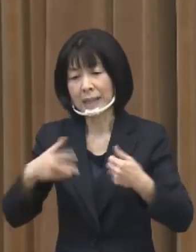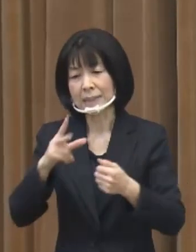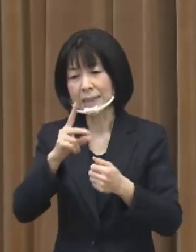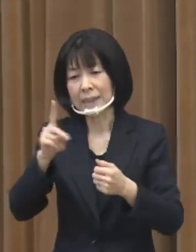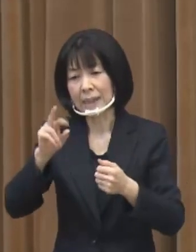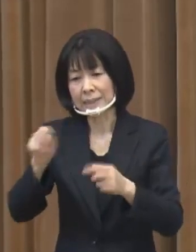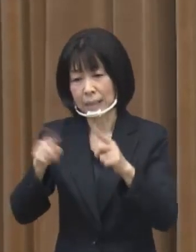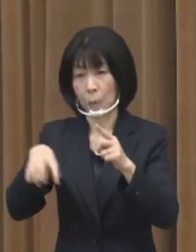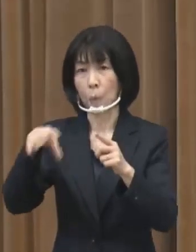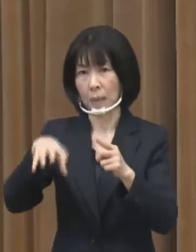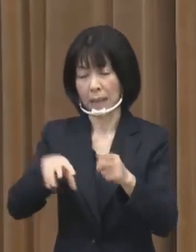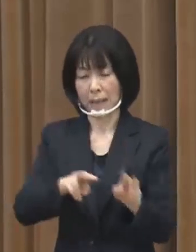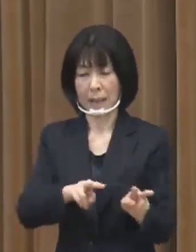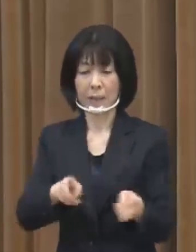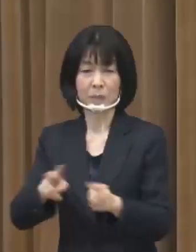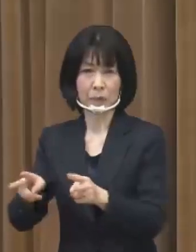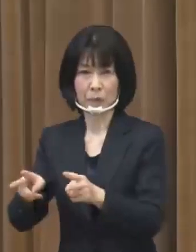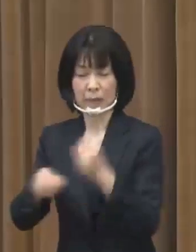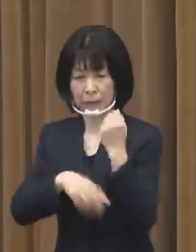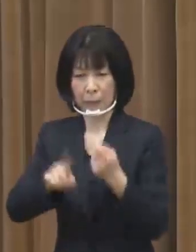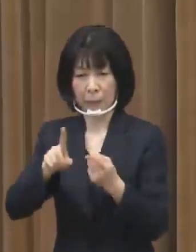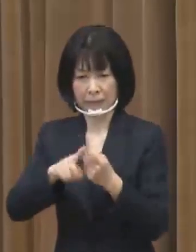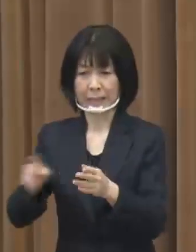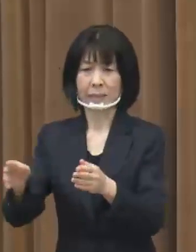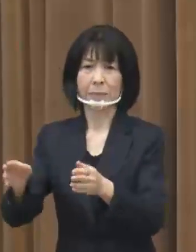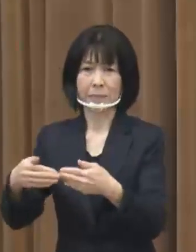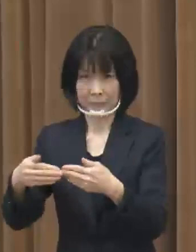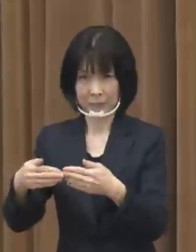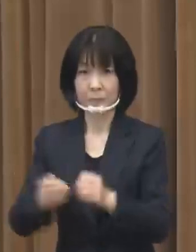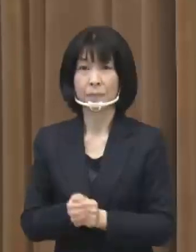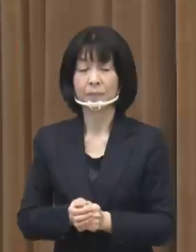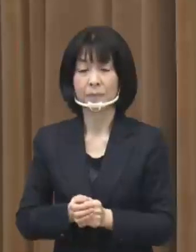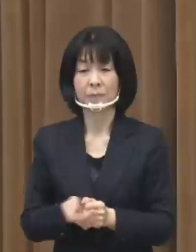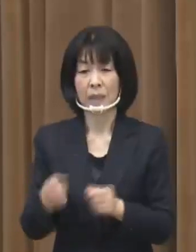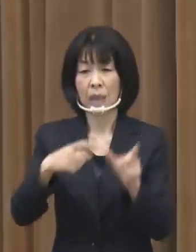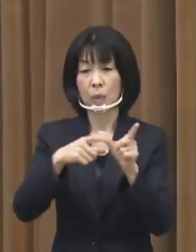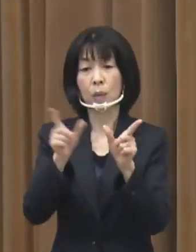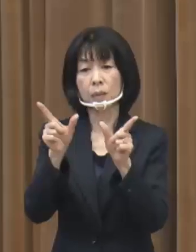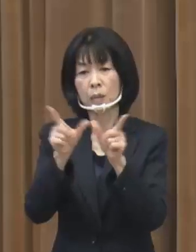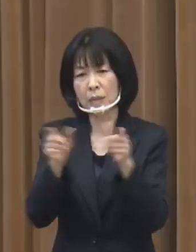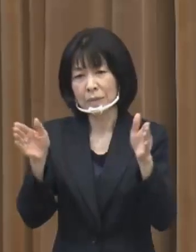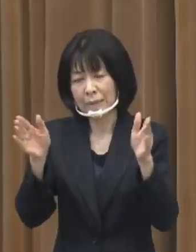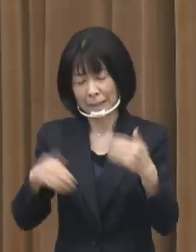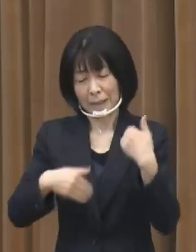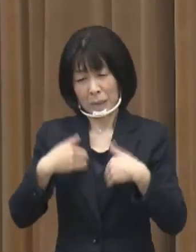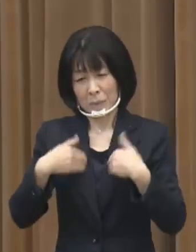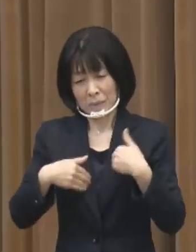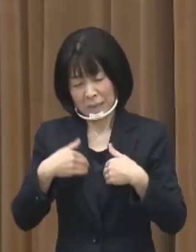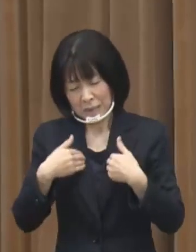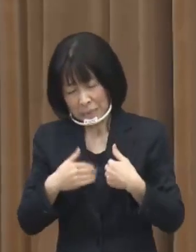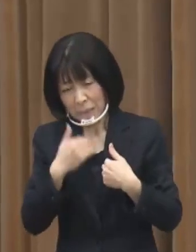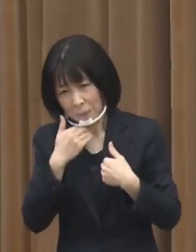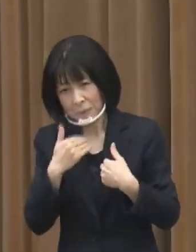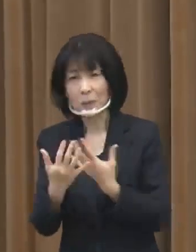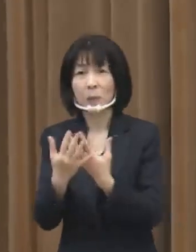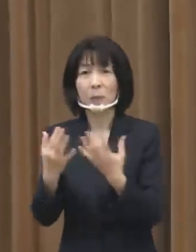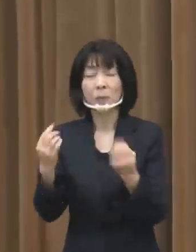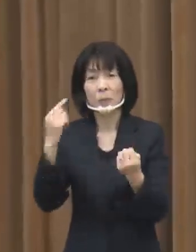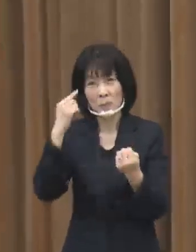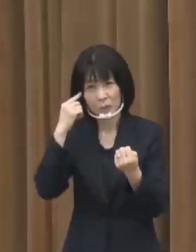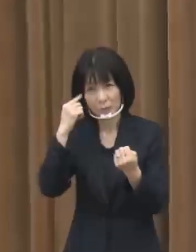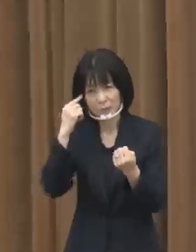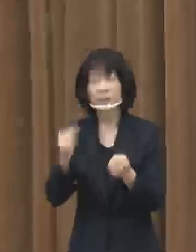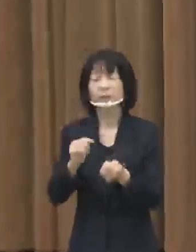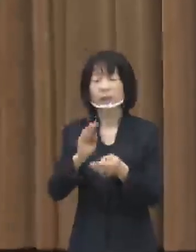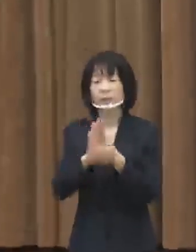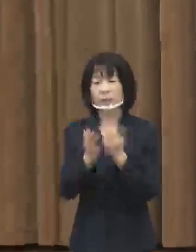のバーベキューは原則休止といたします。ゴールデンウィークを楽しみにしている方も多いとは思いますが、県民の